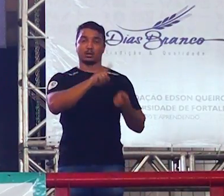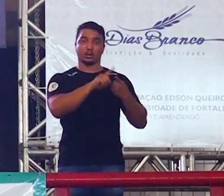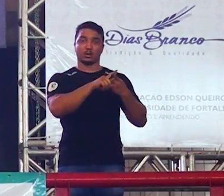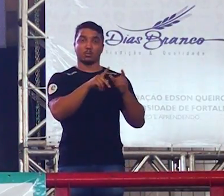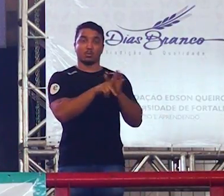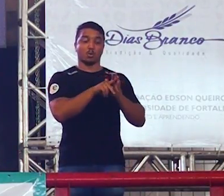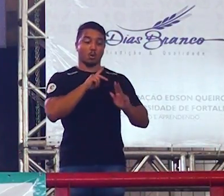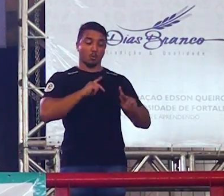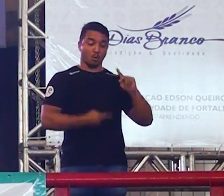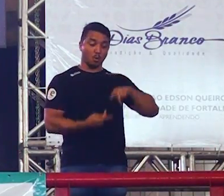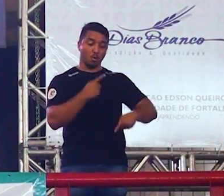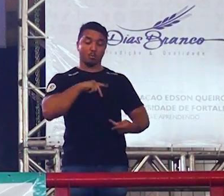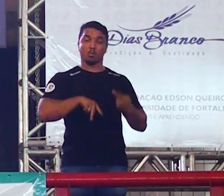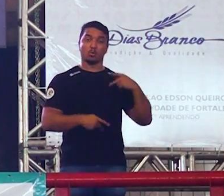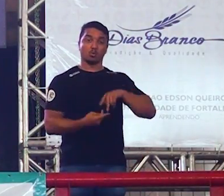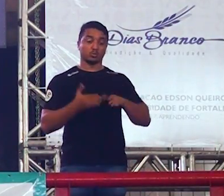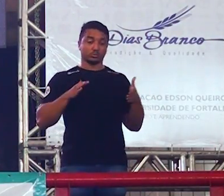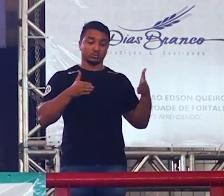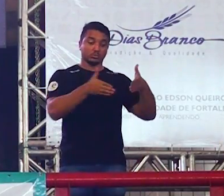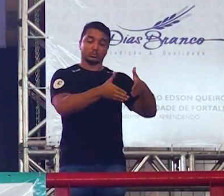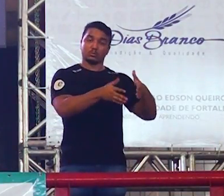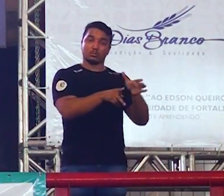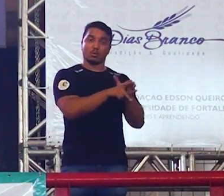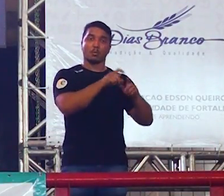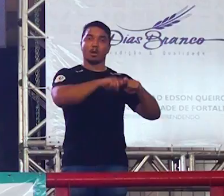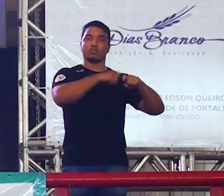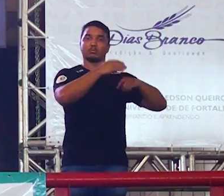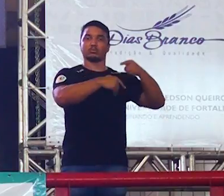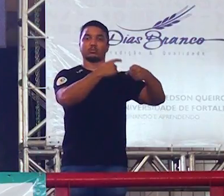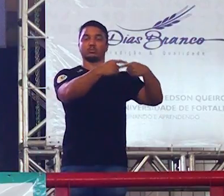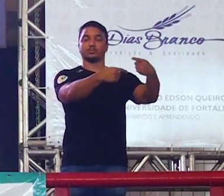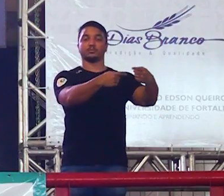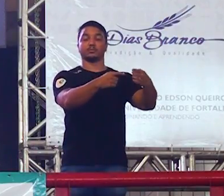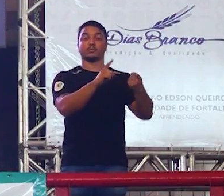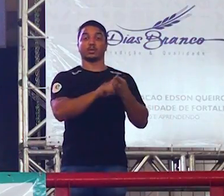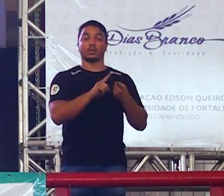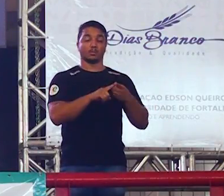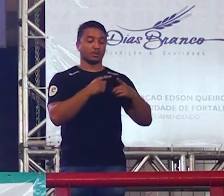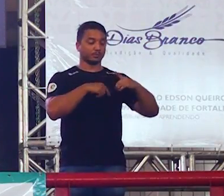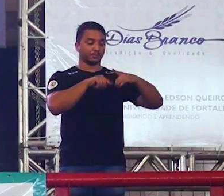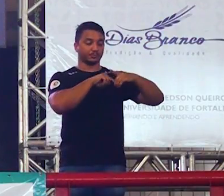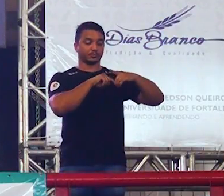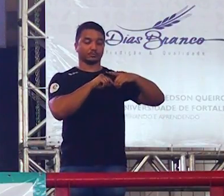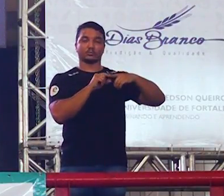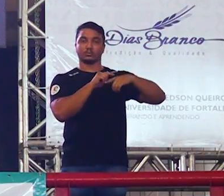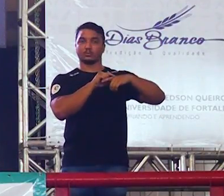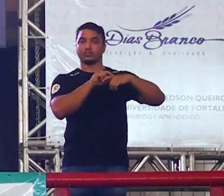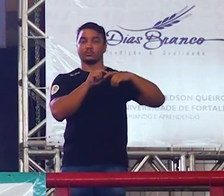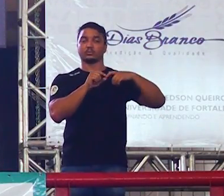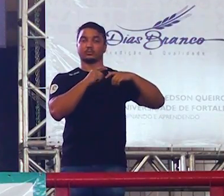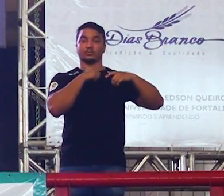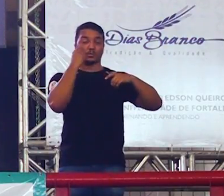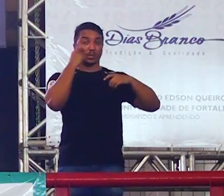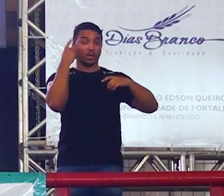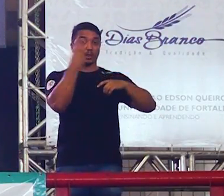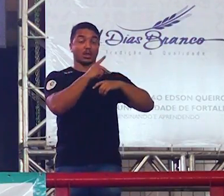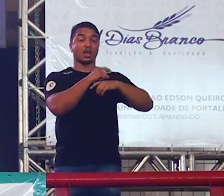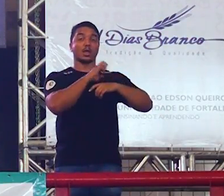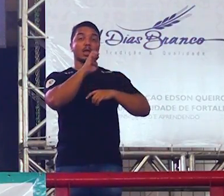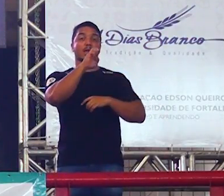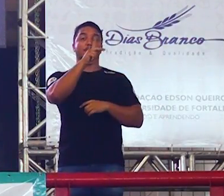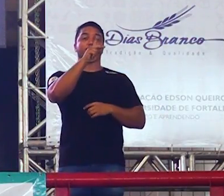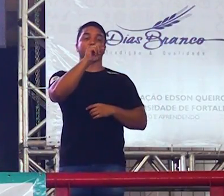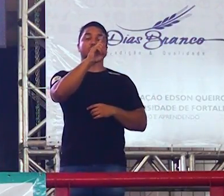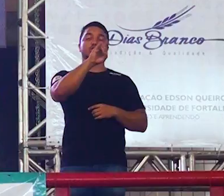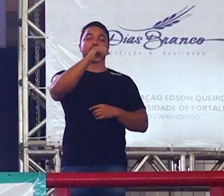os hormônios voltados para a reprodução. Temos também o epidídimo, que é a estrutura que